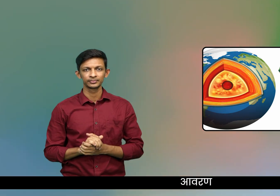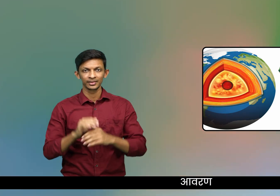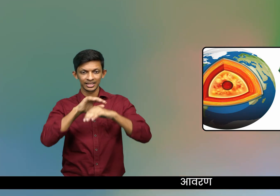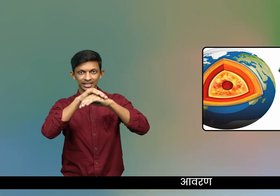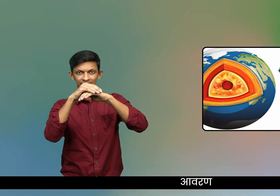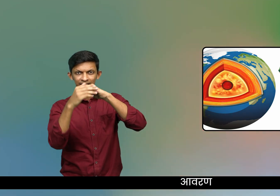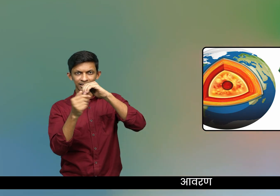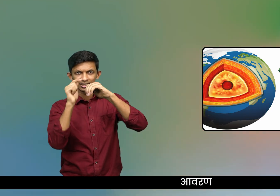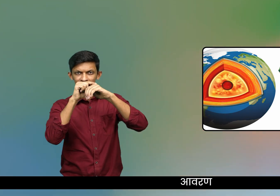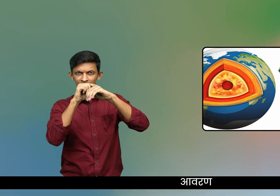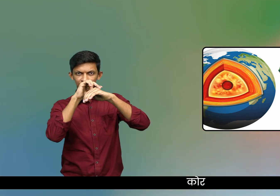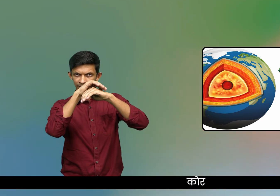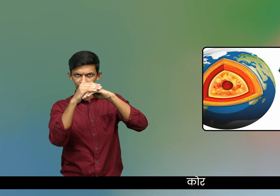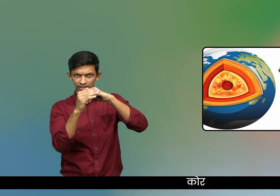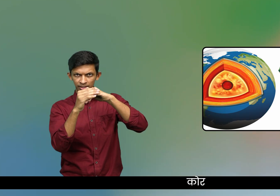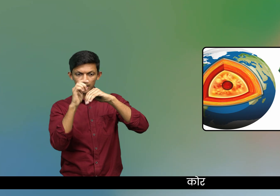आवरण, कोर.